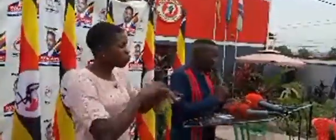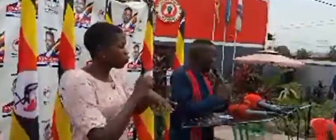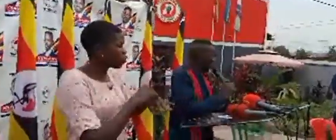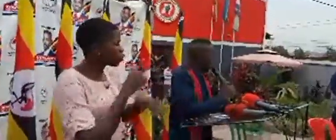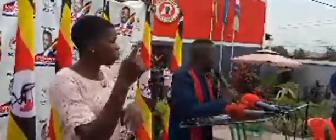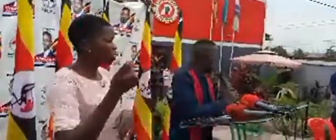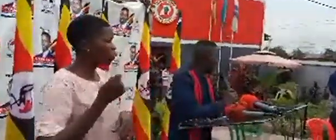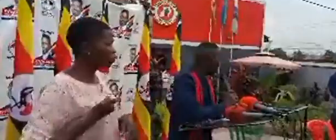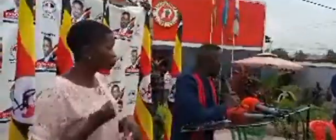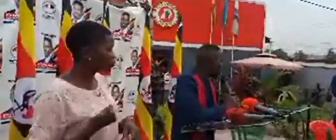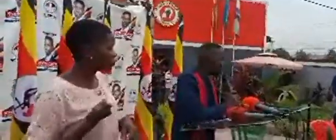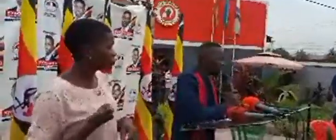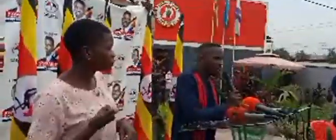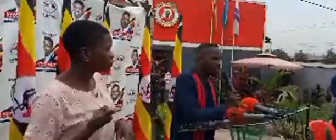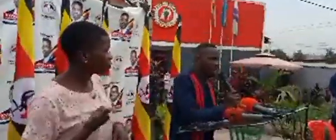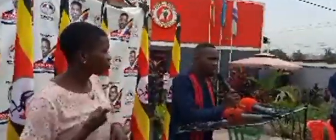naye